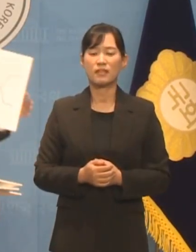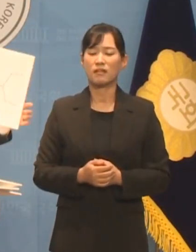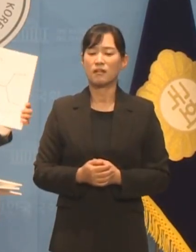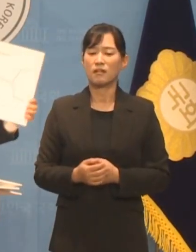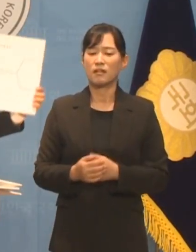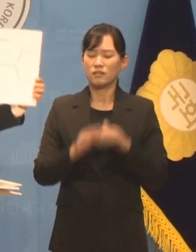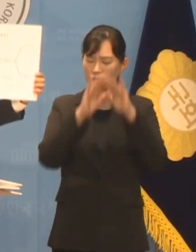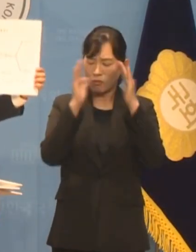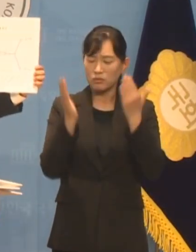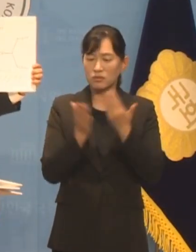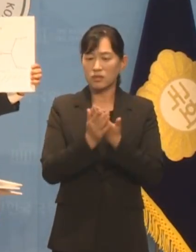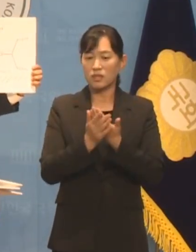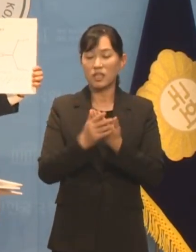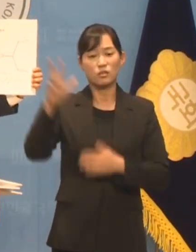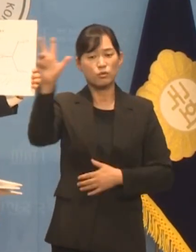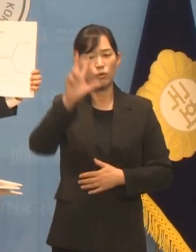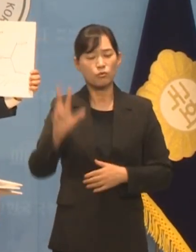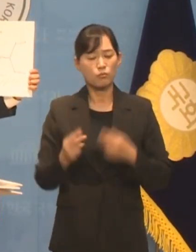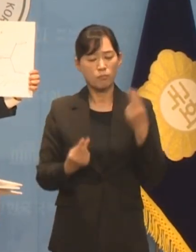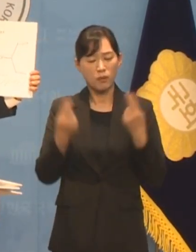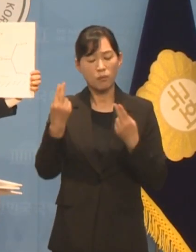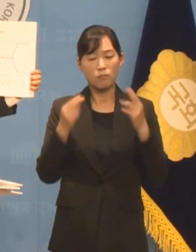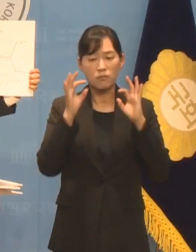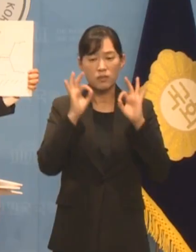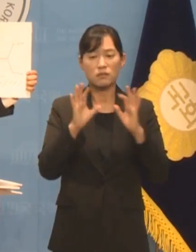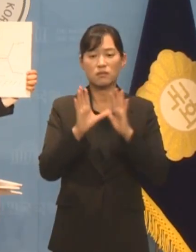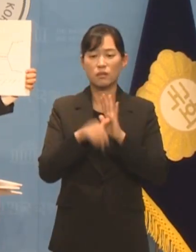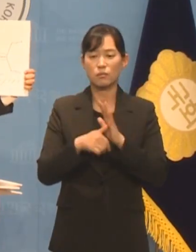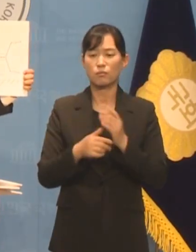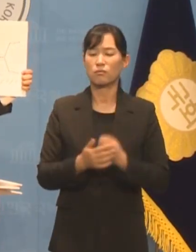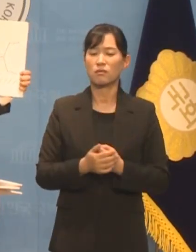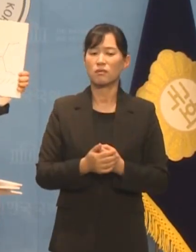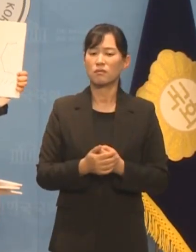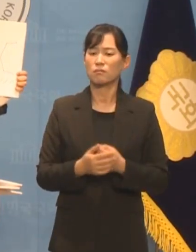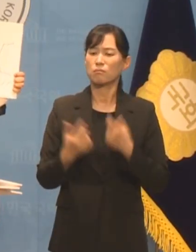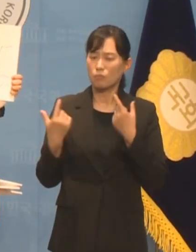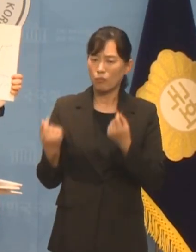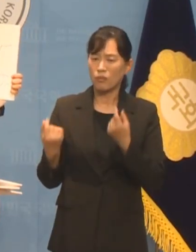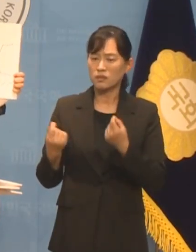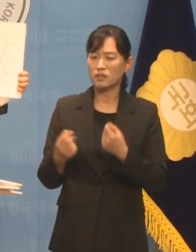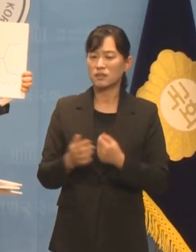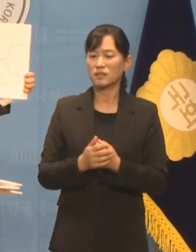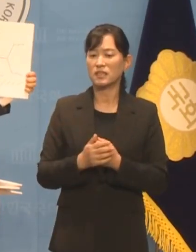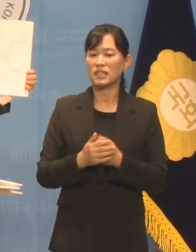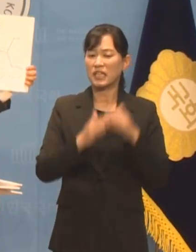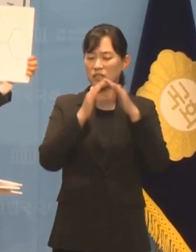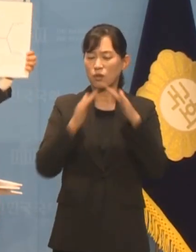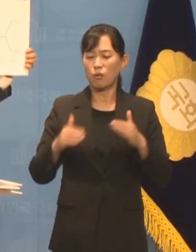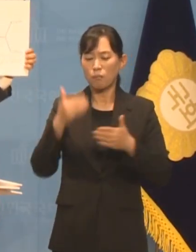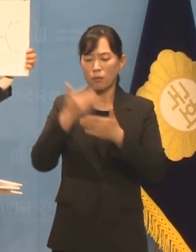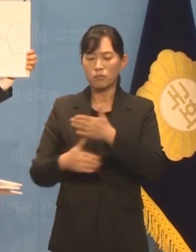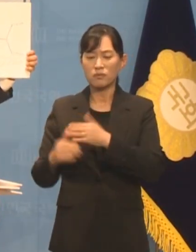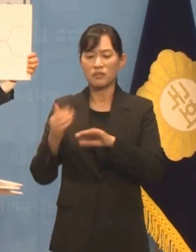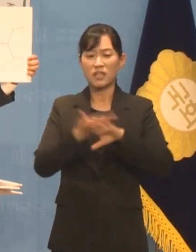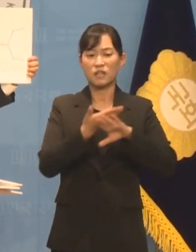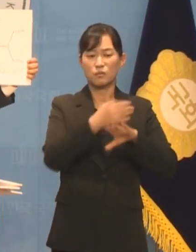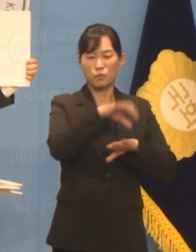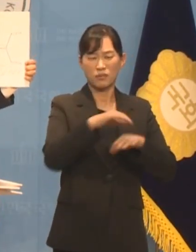전체 우리 전국을 비교해 보면 이런 현상이 전라도 지방만 빼고 나머지는 똑같이